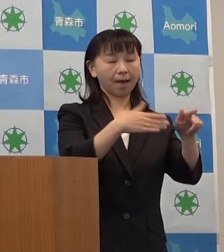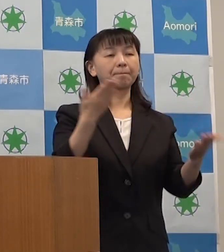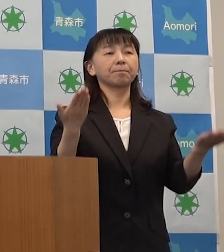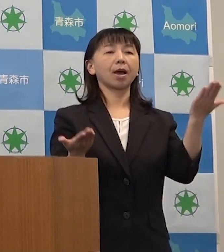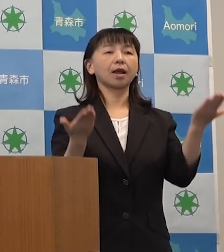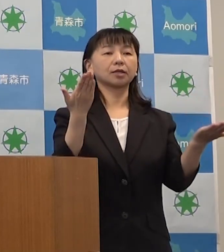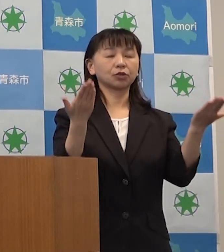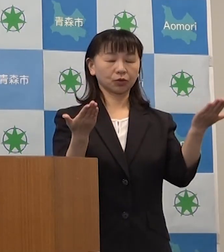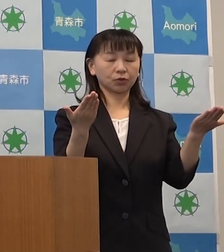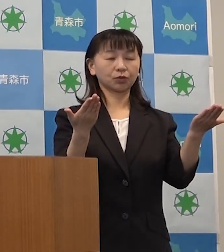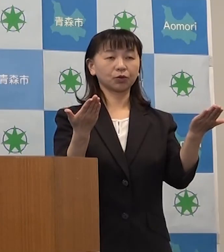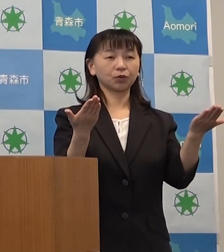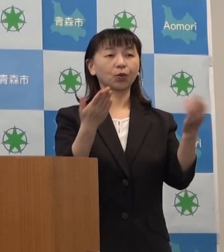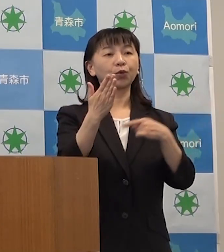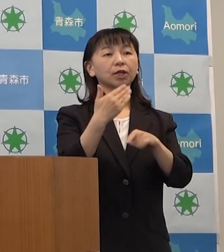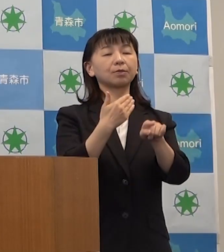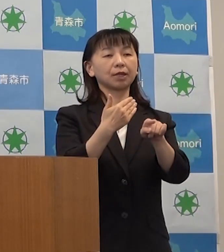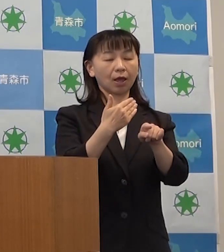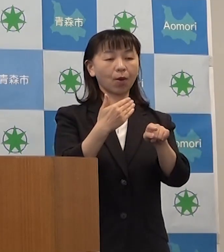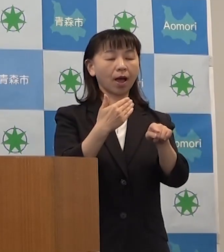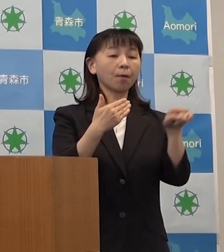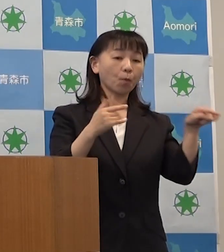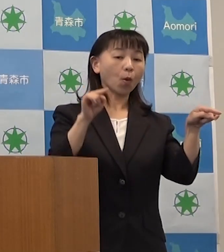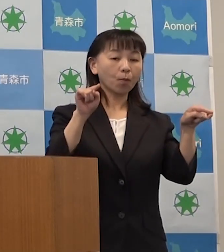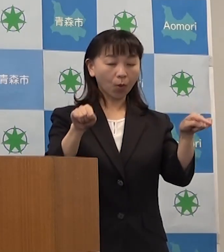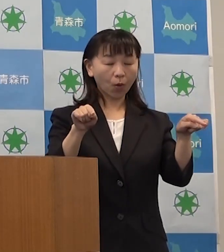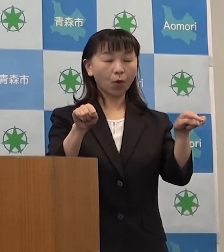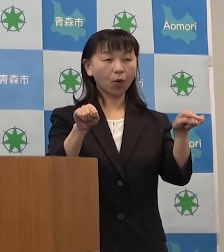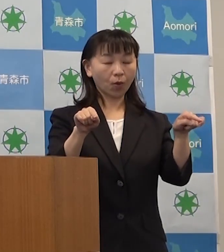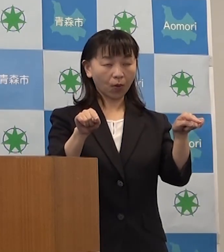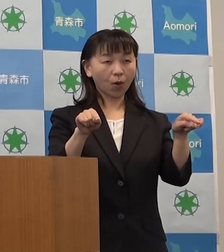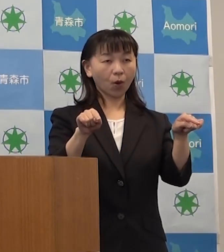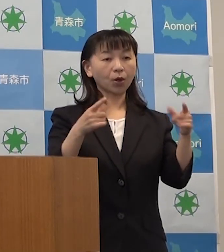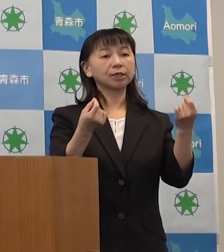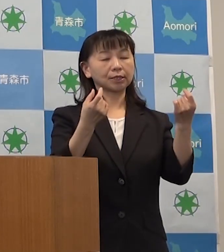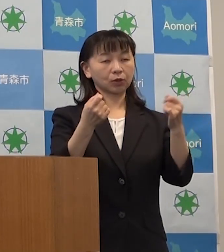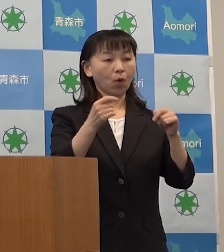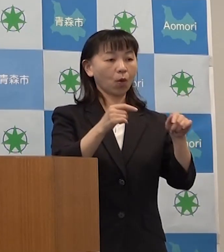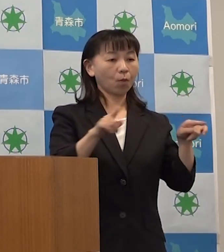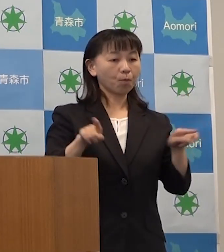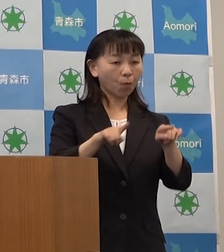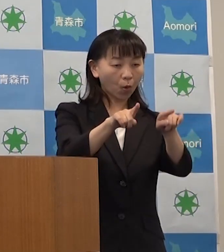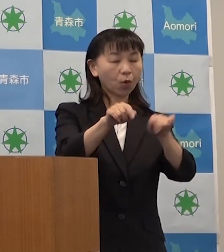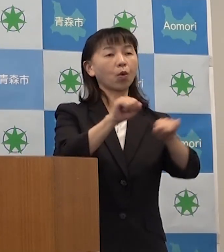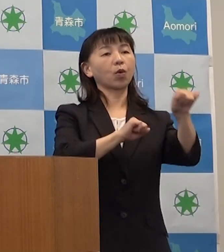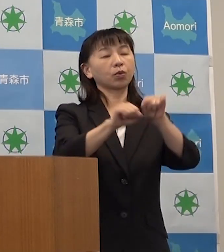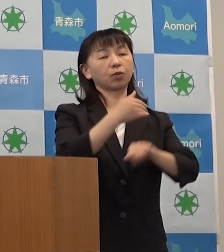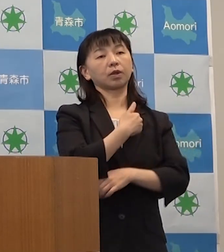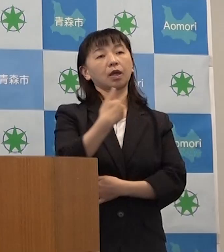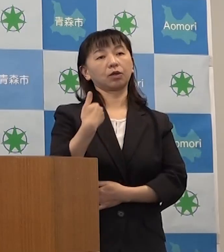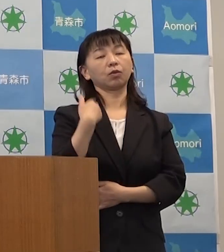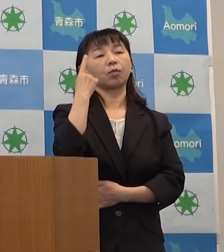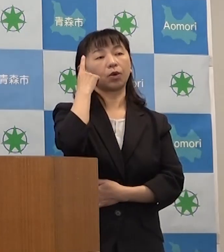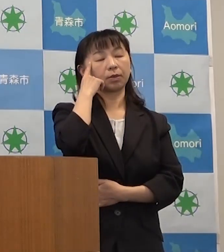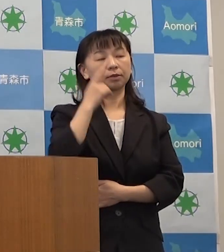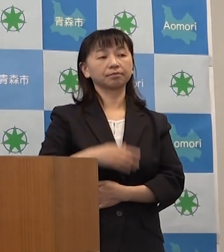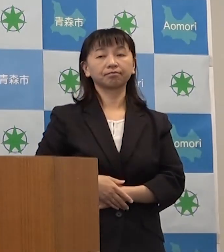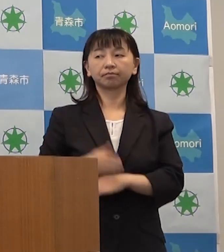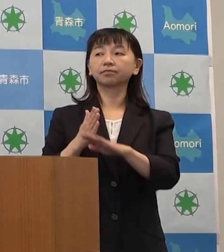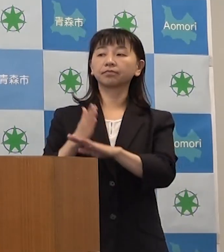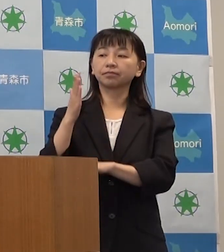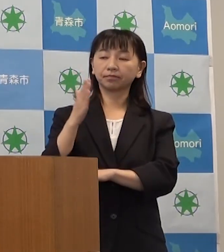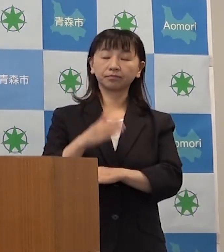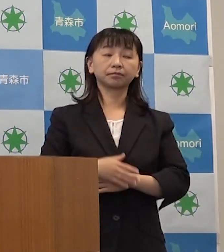スを取るという意味でもこれでこう全方位的な行動ができるのではないかというふうに考えています。 ありがとうございます